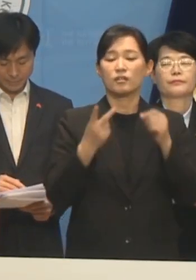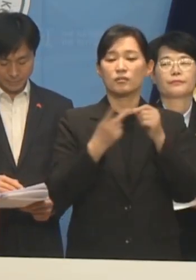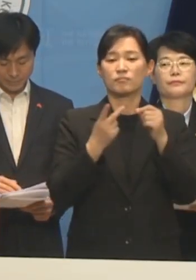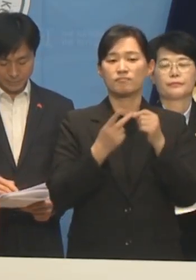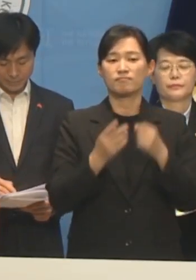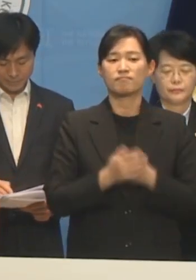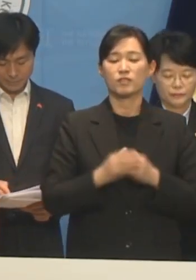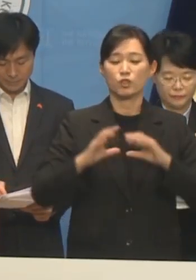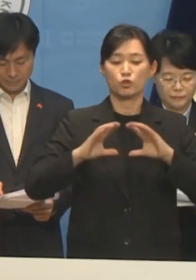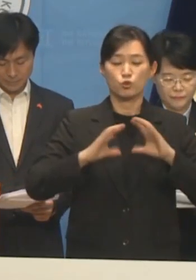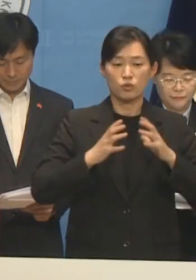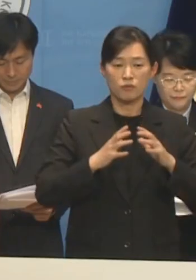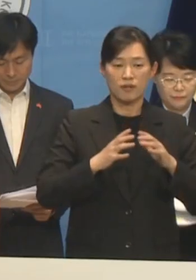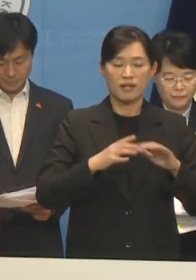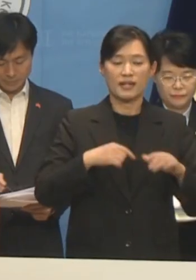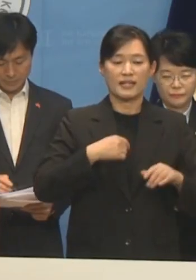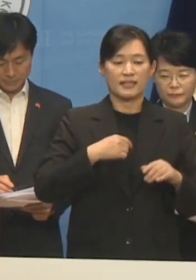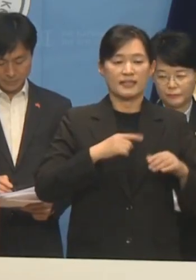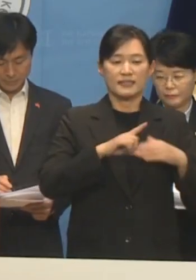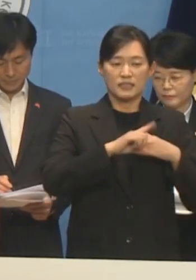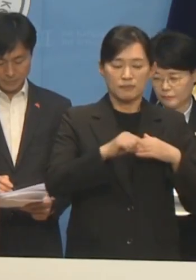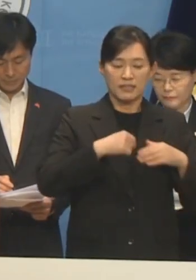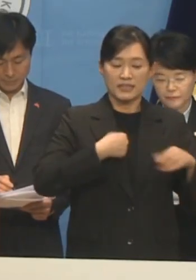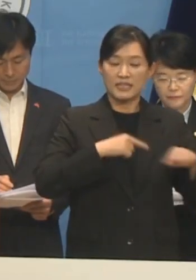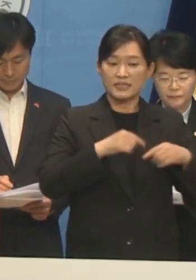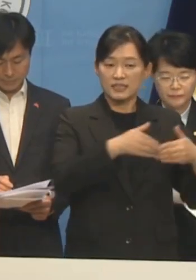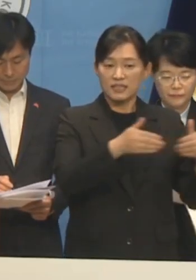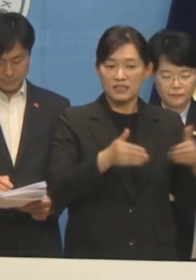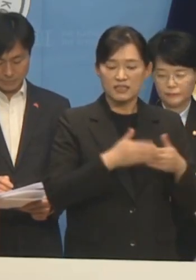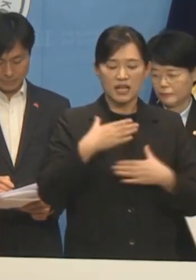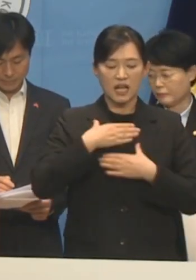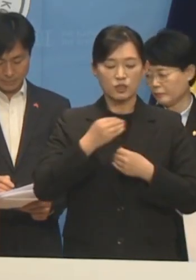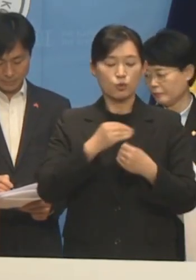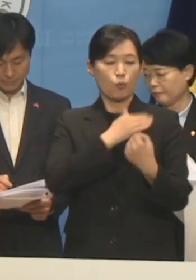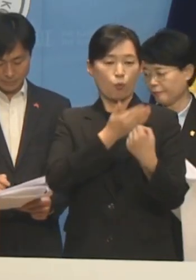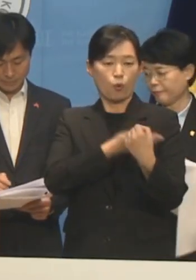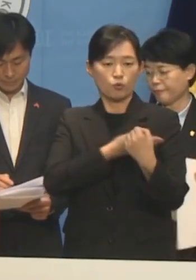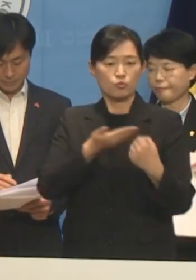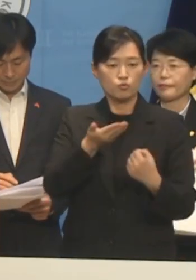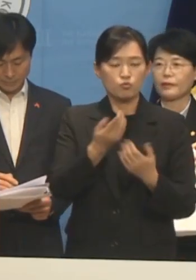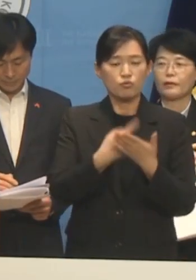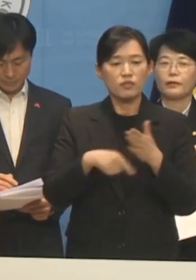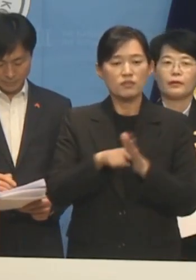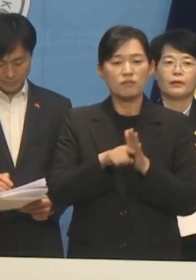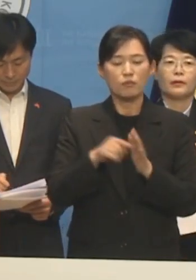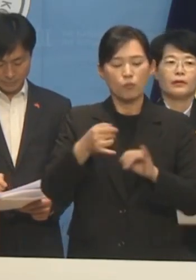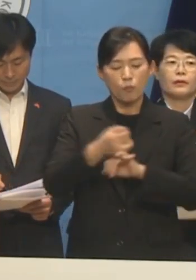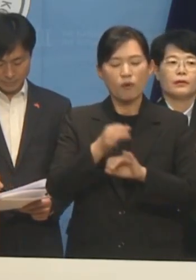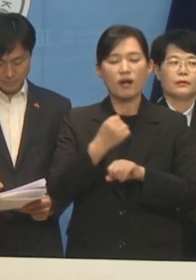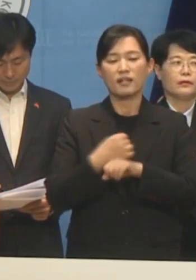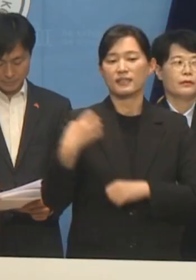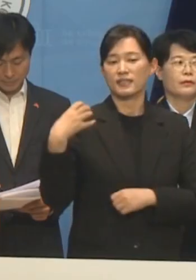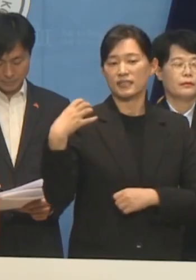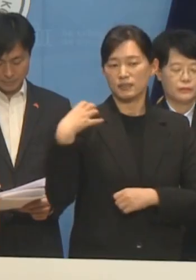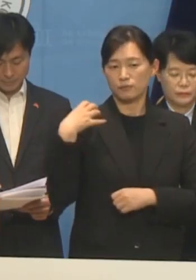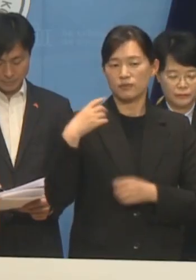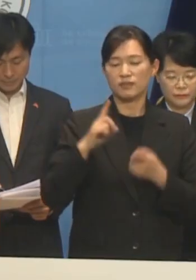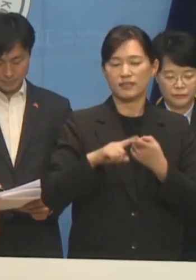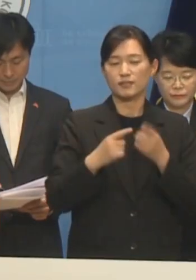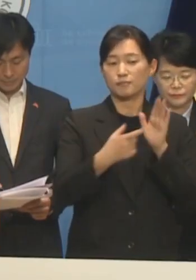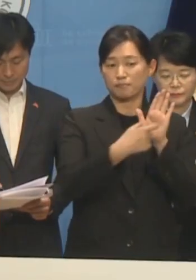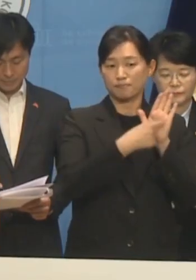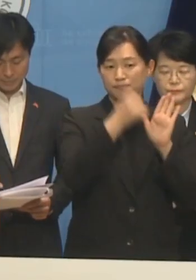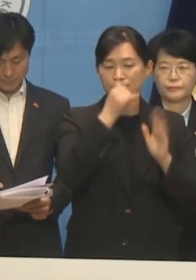둘째, 국가와 지방자치단체가 안전권을 보장하기 위해 반드시 수행해야 할 의무를